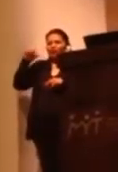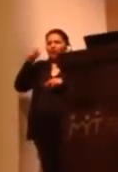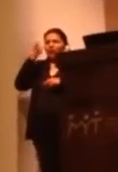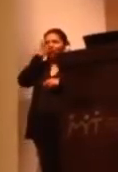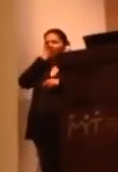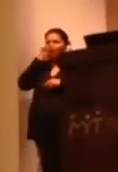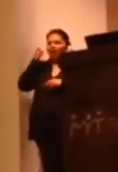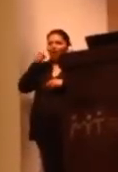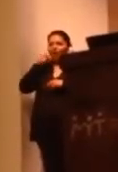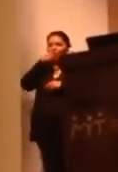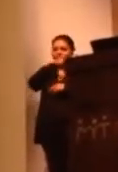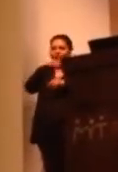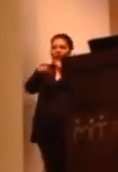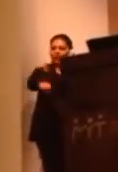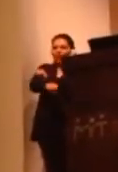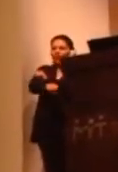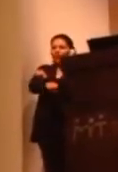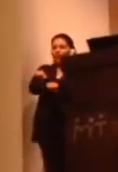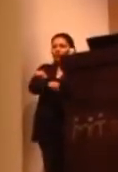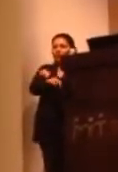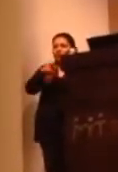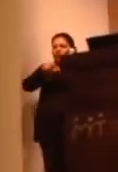hiperquinesia y la reina lo amarró